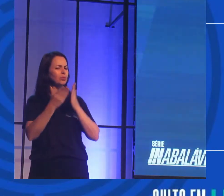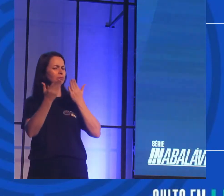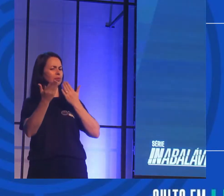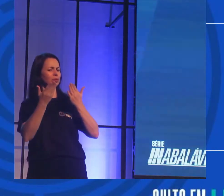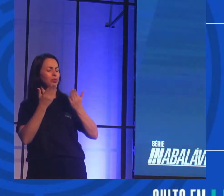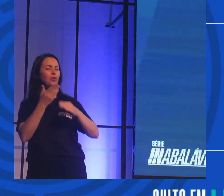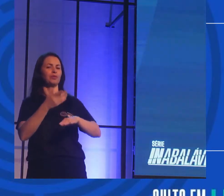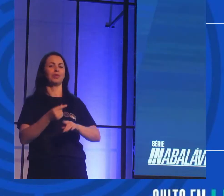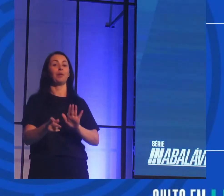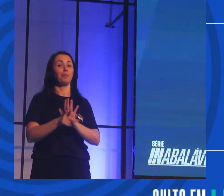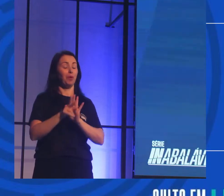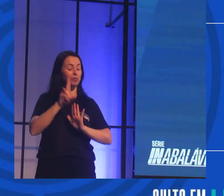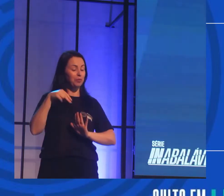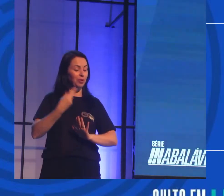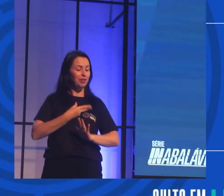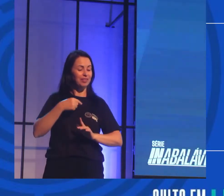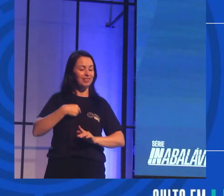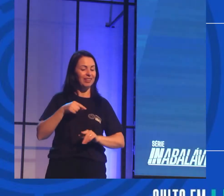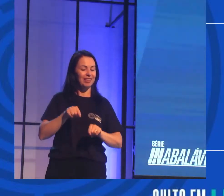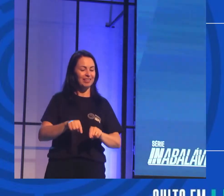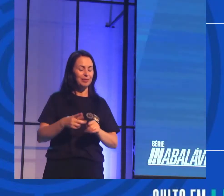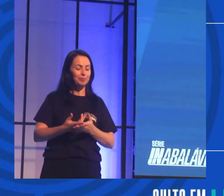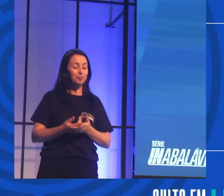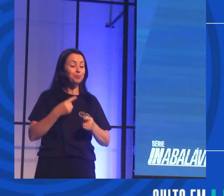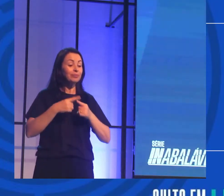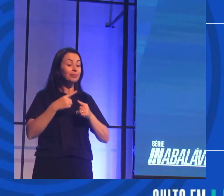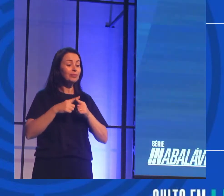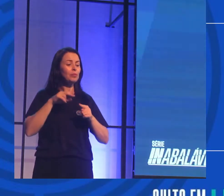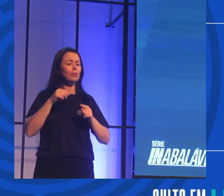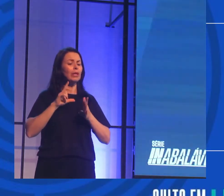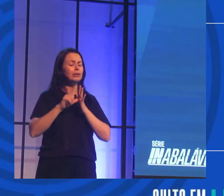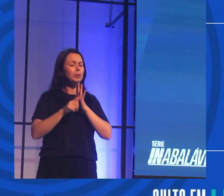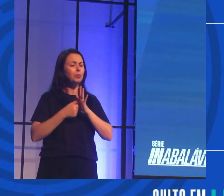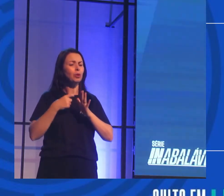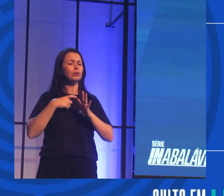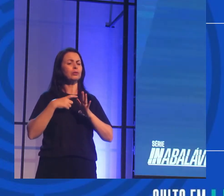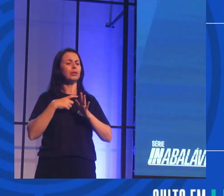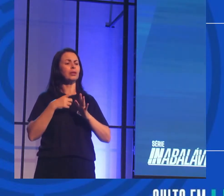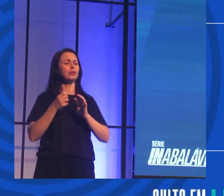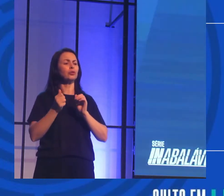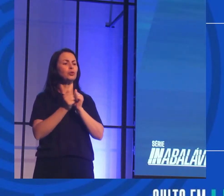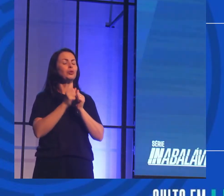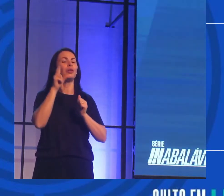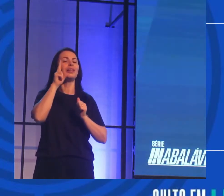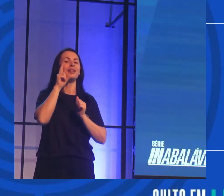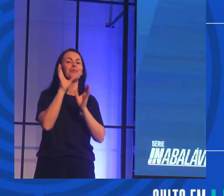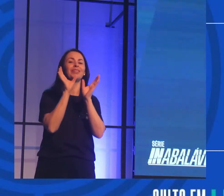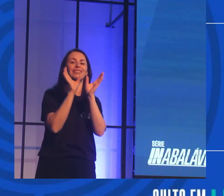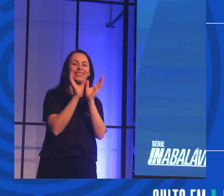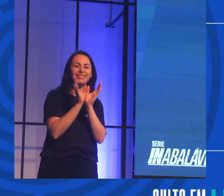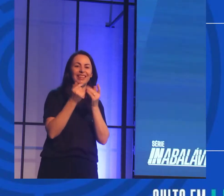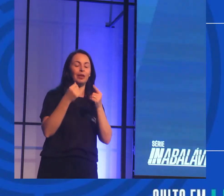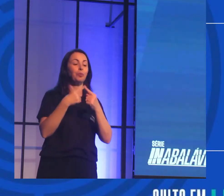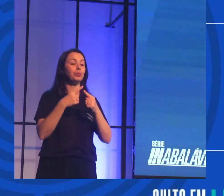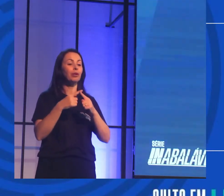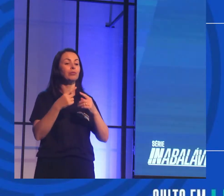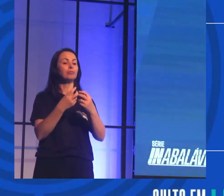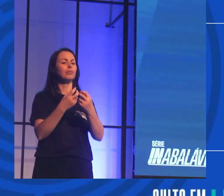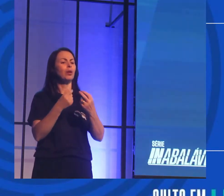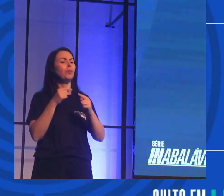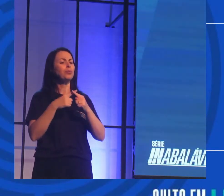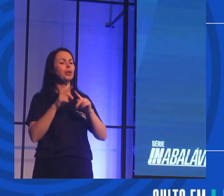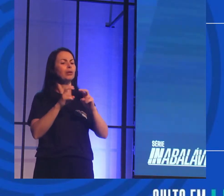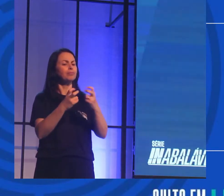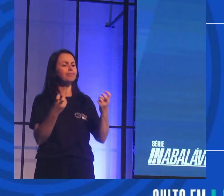sul, mas quando você partilha junto, quando você está à mesa, lembrando a nossa ceia como Mefibosete, você compartilha da